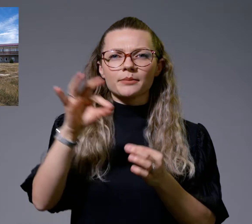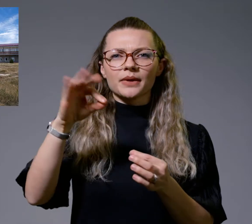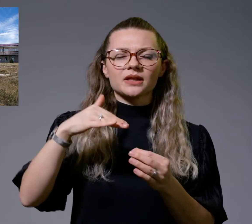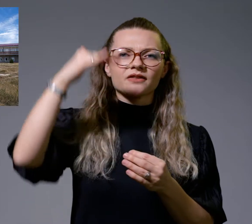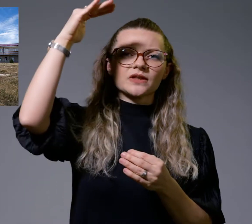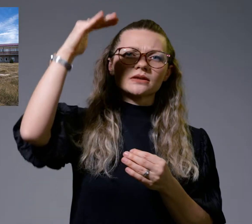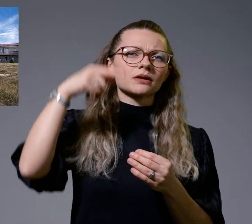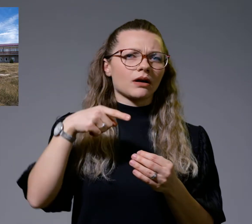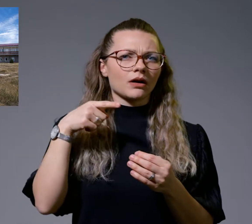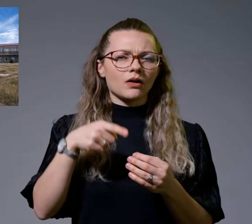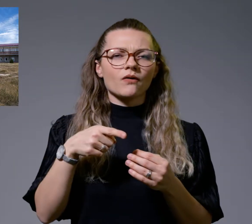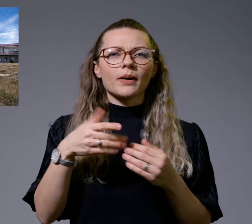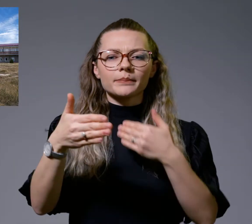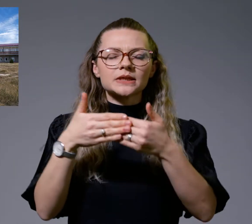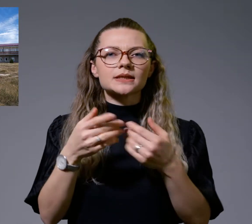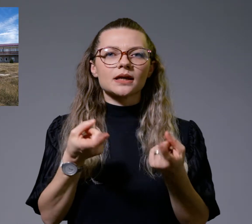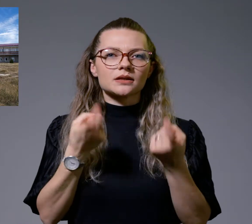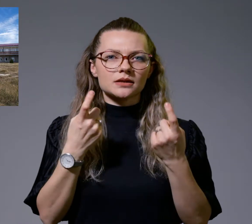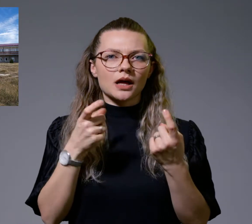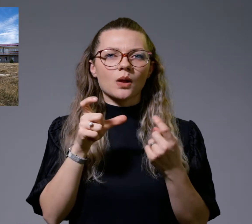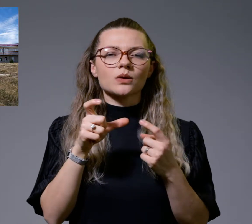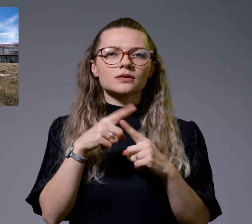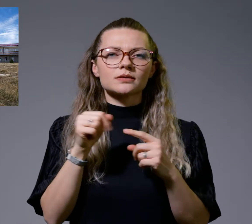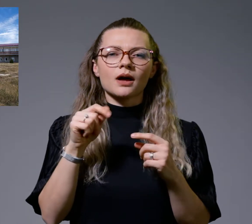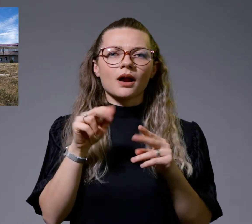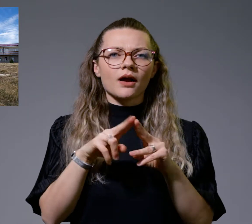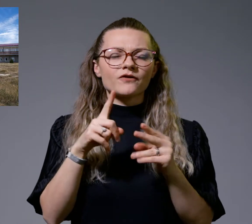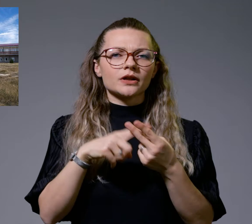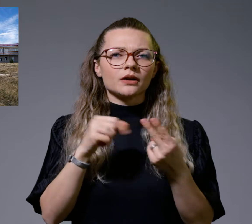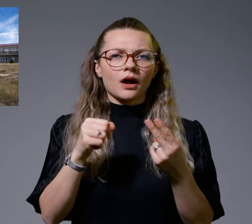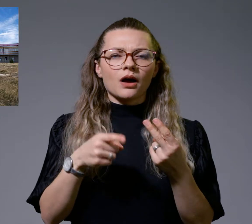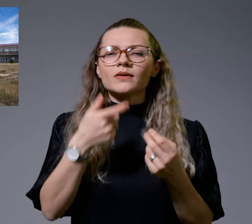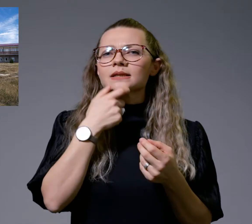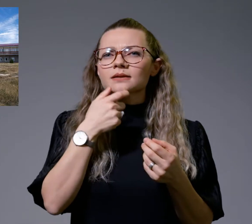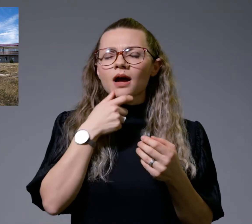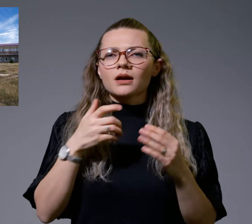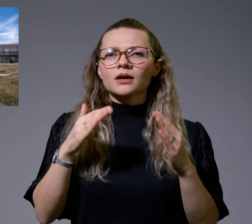во близина на село Старавина. Стариот храм потекнува од